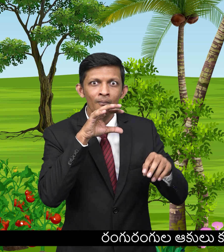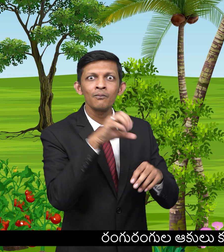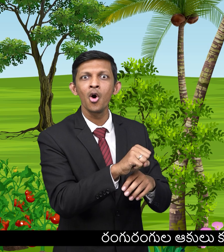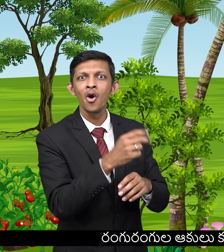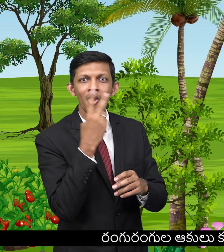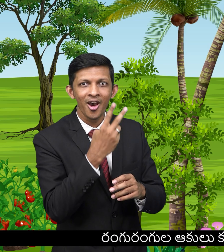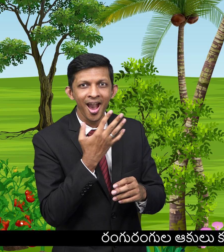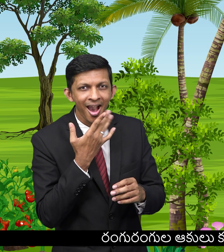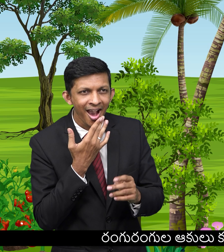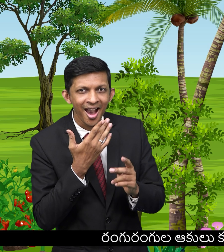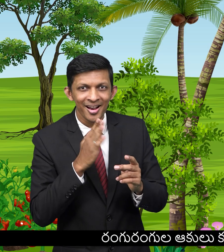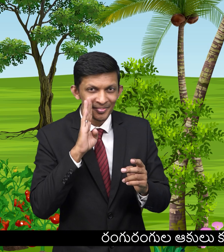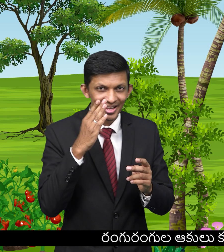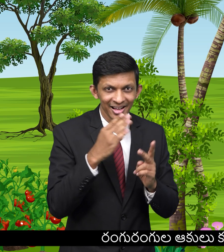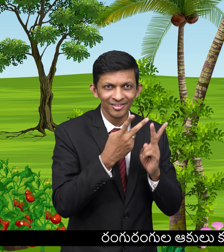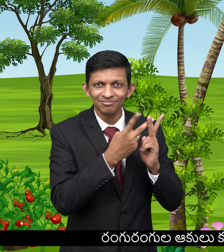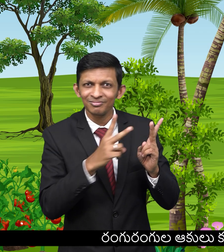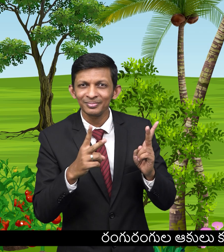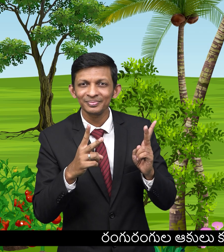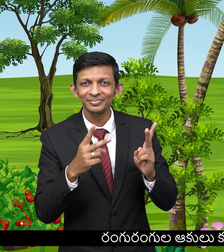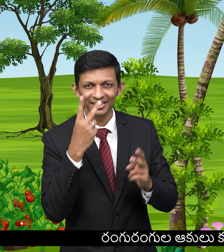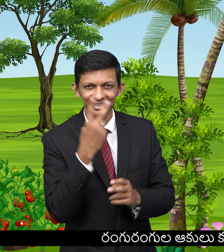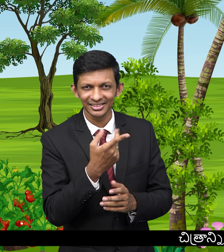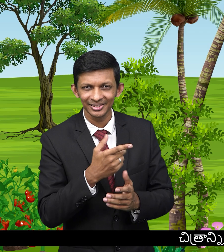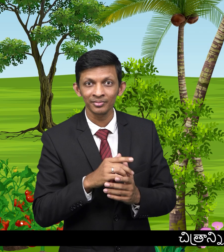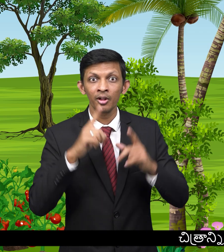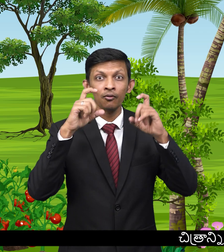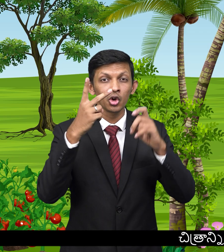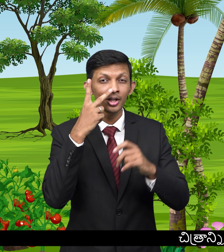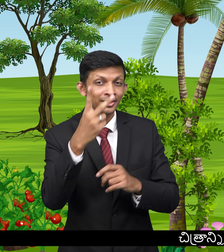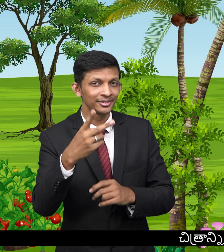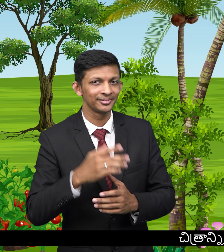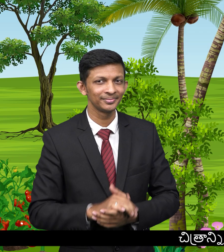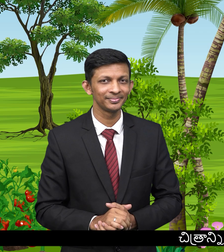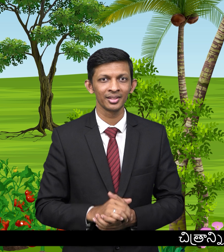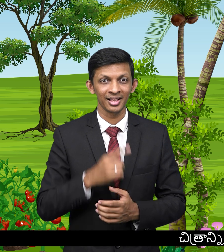రంగురంగుల ఆకులు కూడా మనకు కనిపిస్తాయి. చిత్రాన్ని చూడండి.